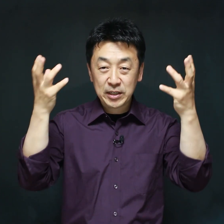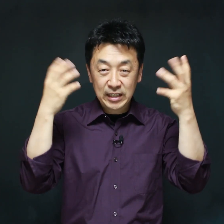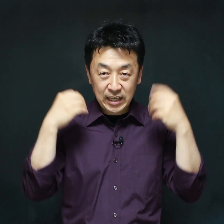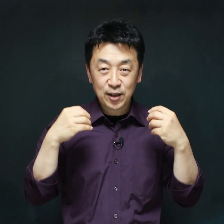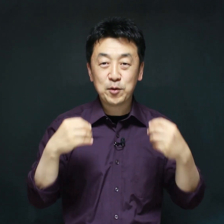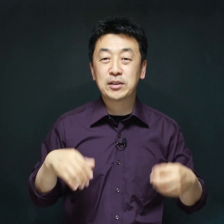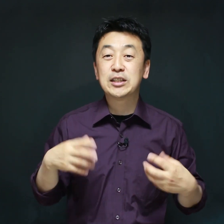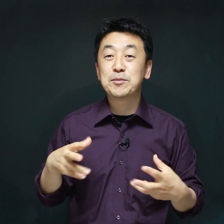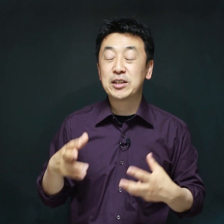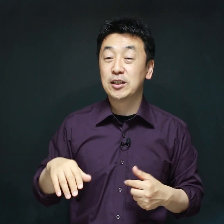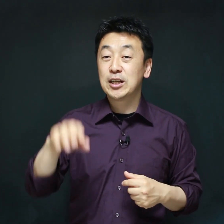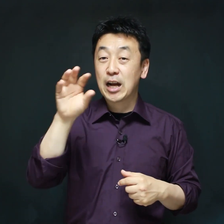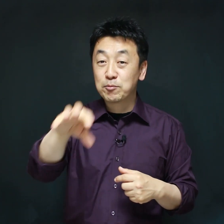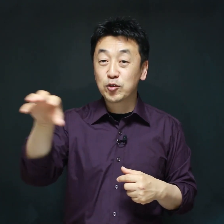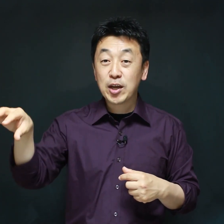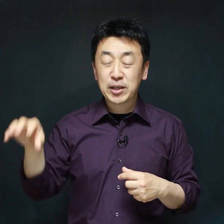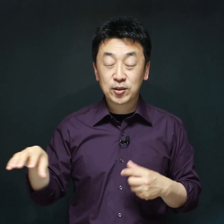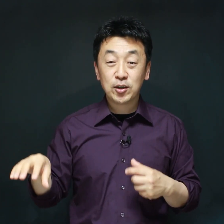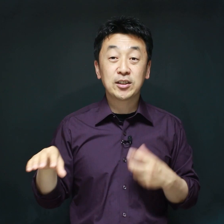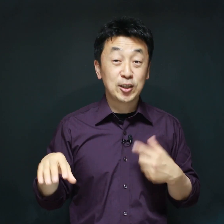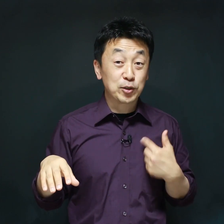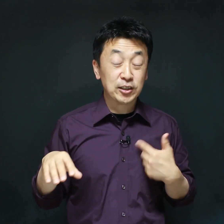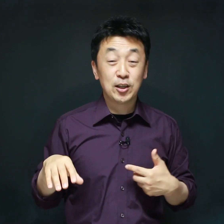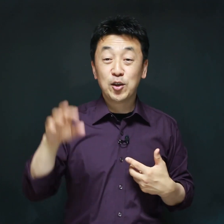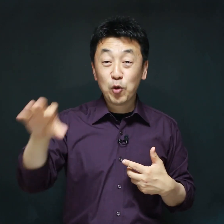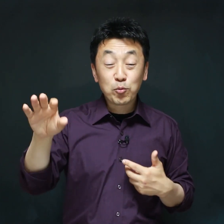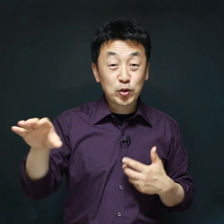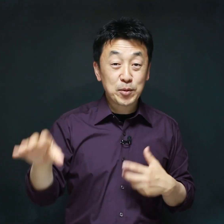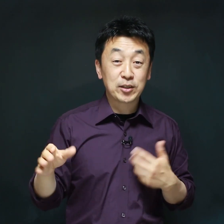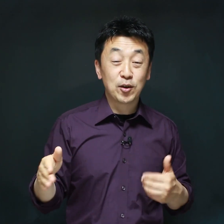의미를 이해하고 그 의미를 각 문화에 맞춰서, 특히 우리는 농문화에